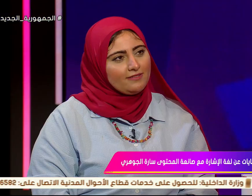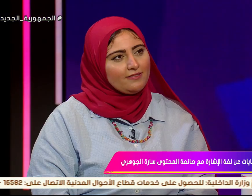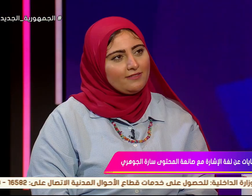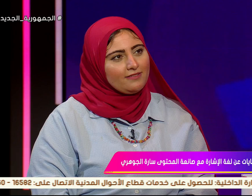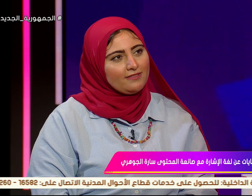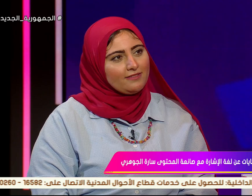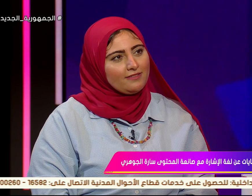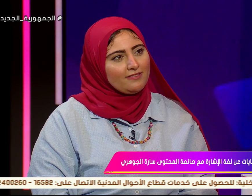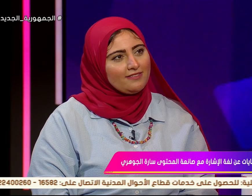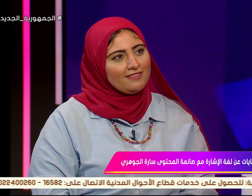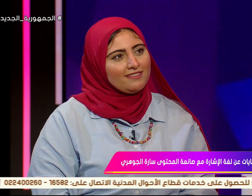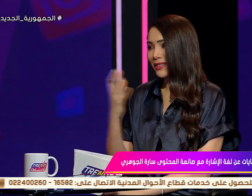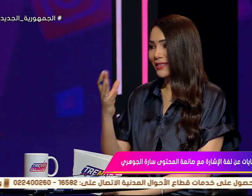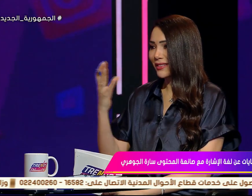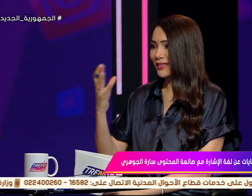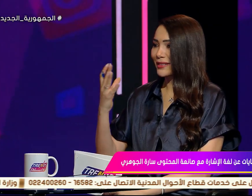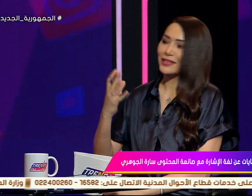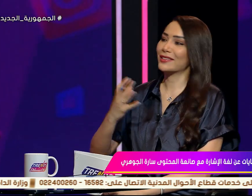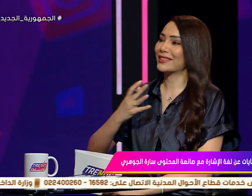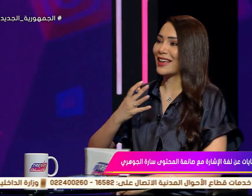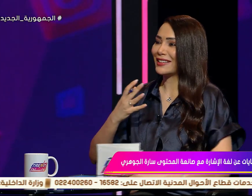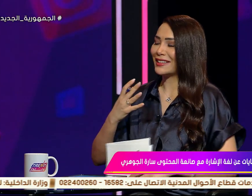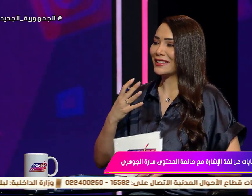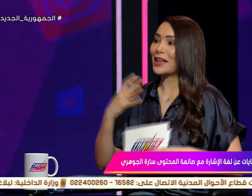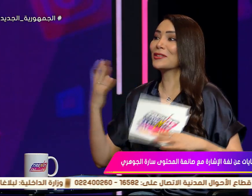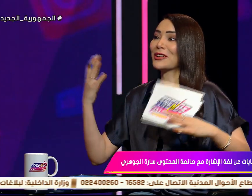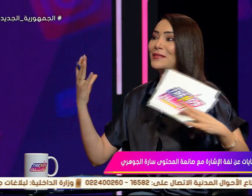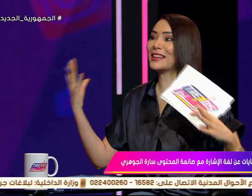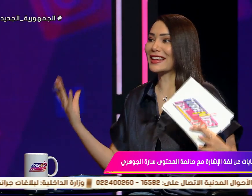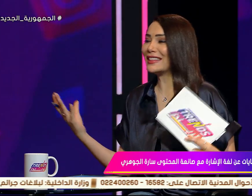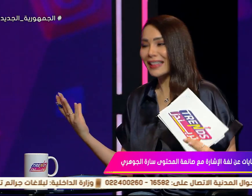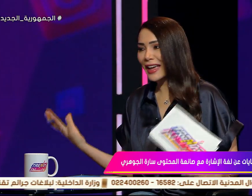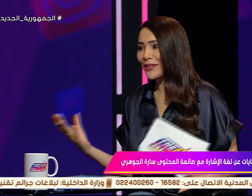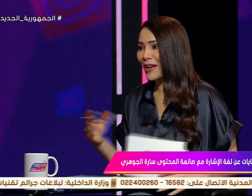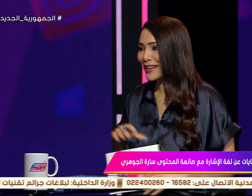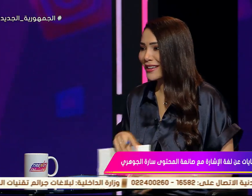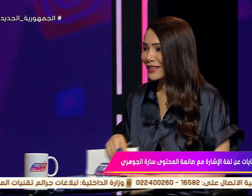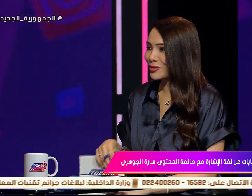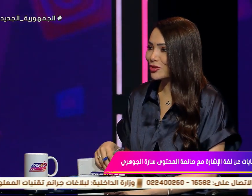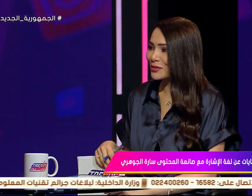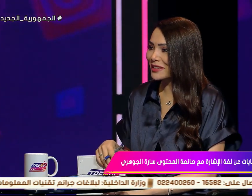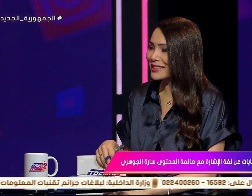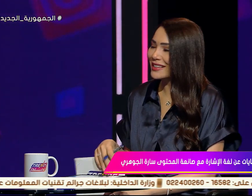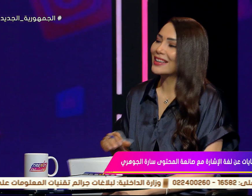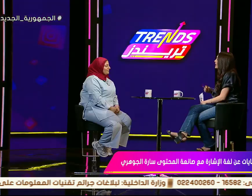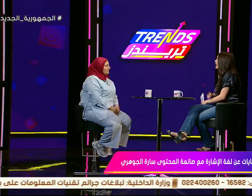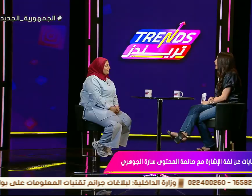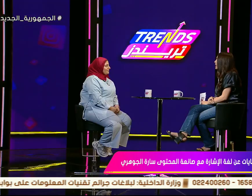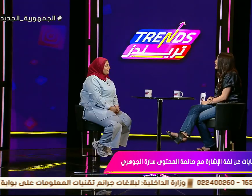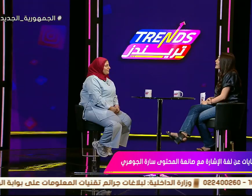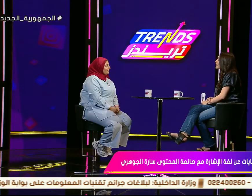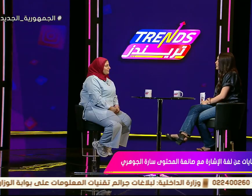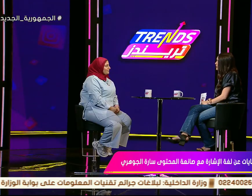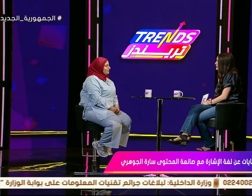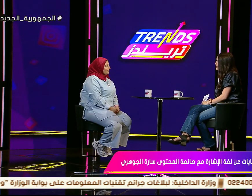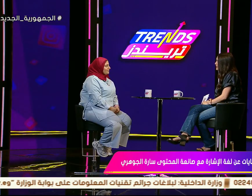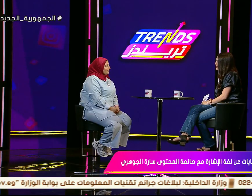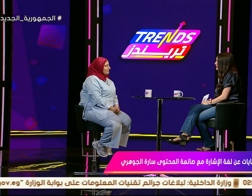وطبعا حصل ا يعني دوشه كبيره جدا حلوه على السوشيال ميديا كان ليها كواليس